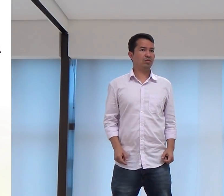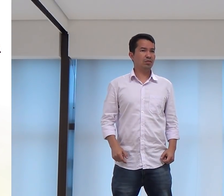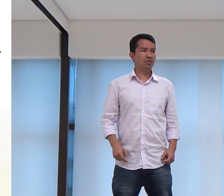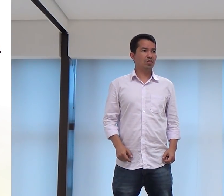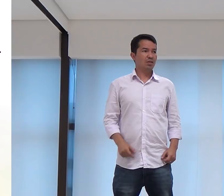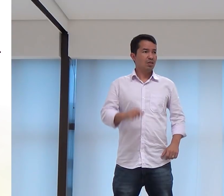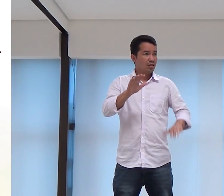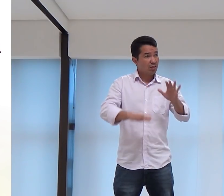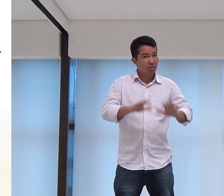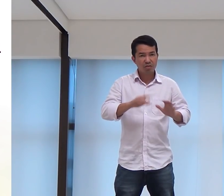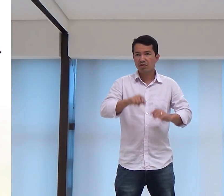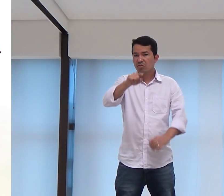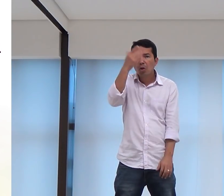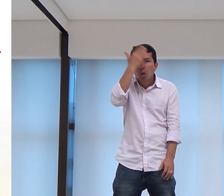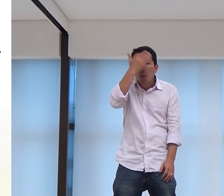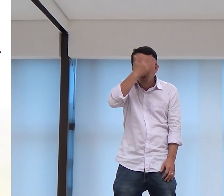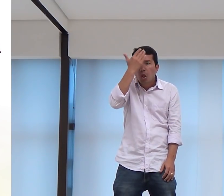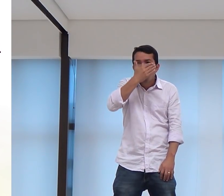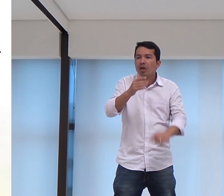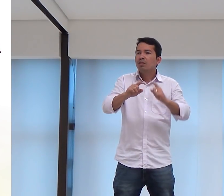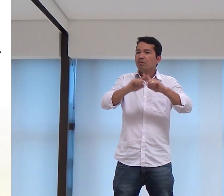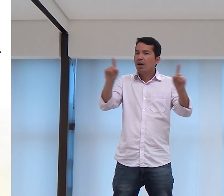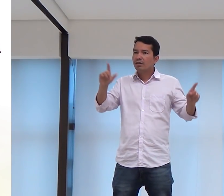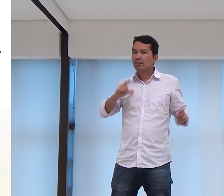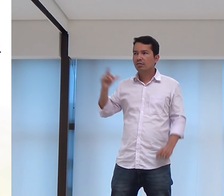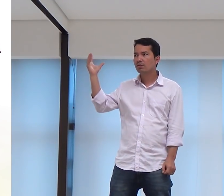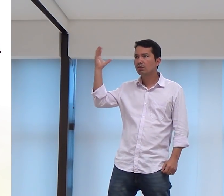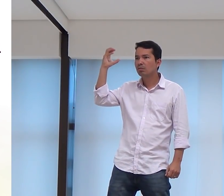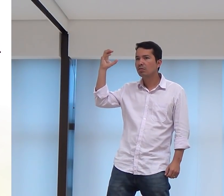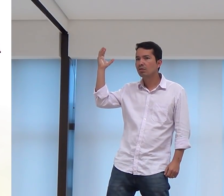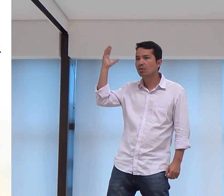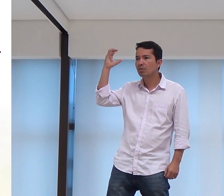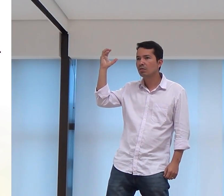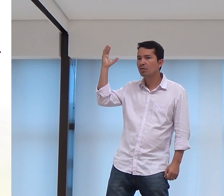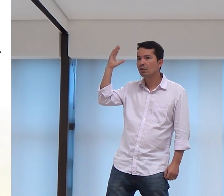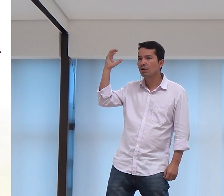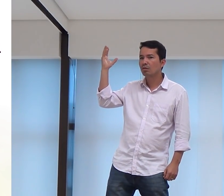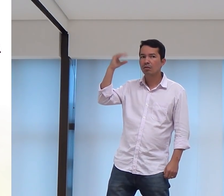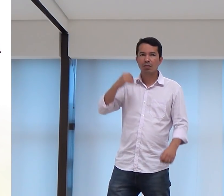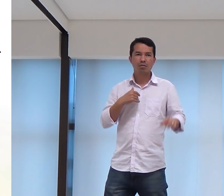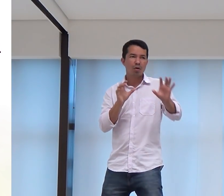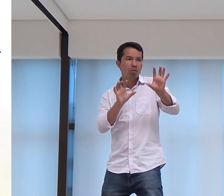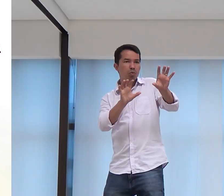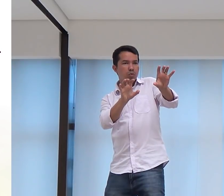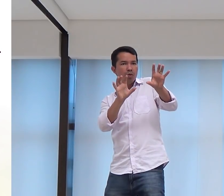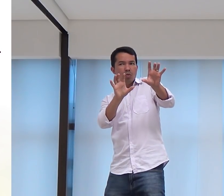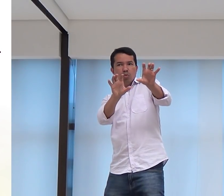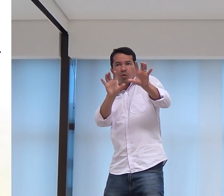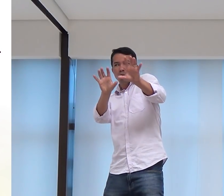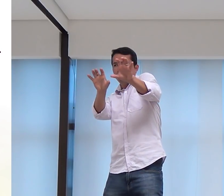guerra. Às vezes você não vê o que está acontecendo, mas vozes te chamam.